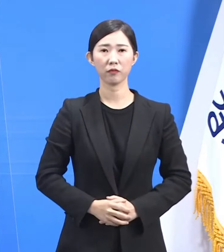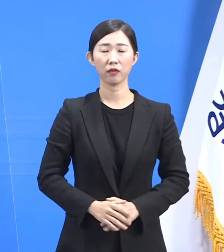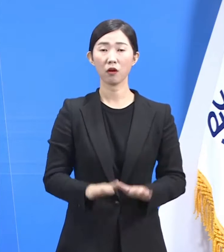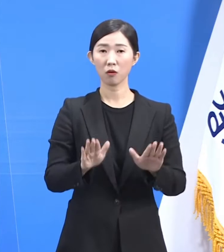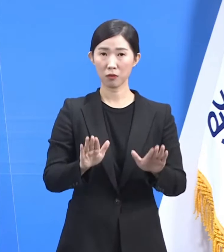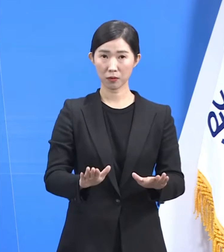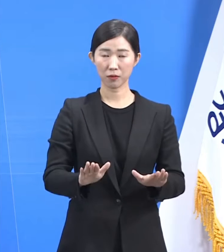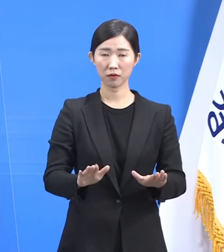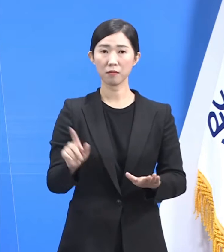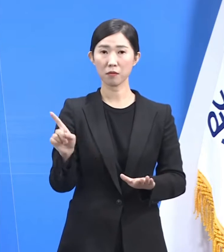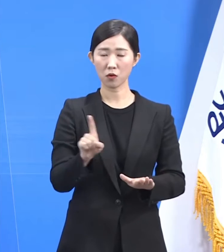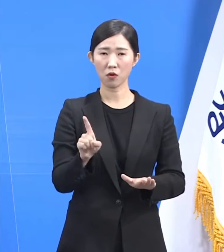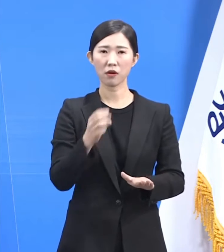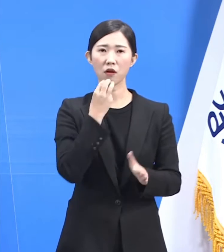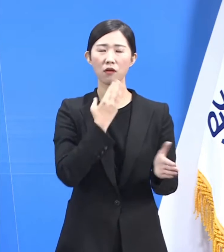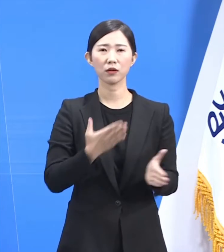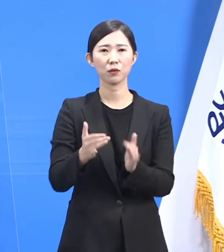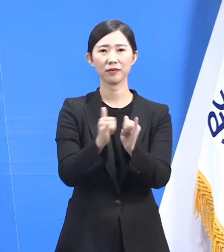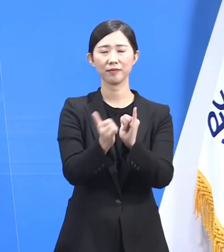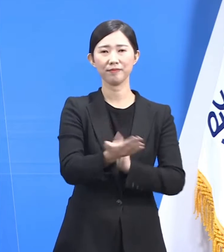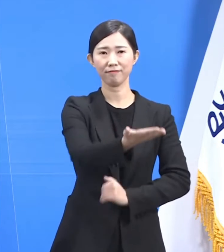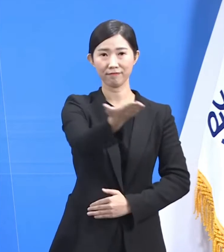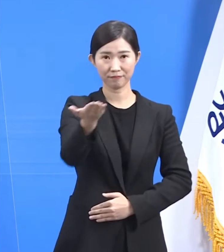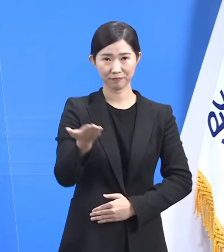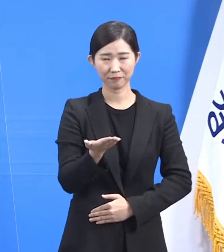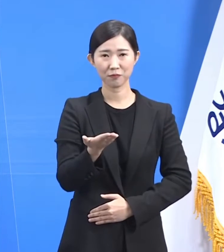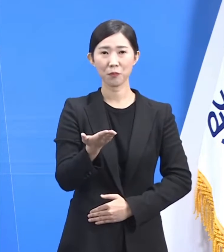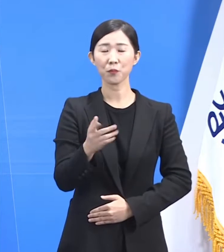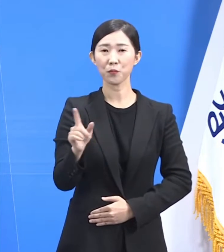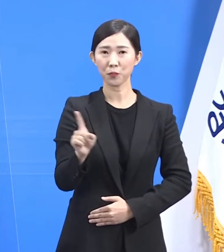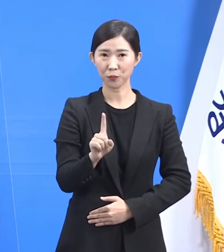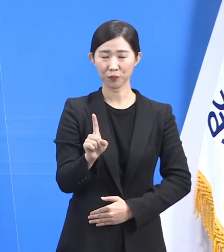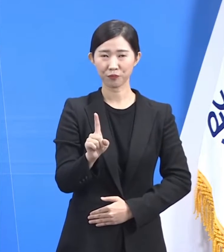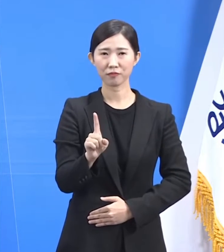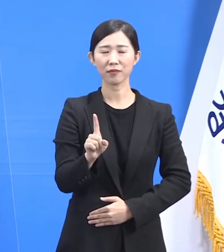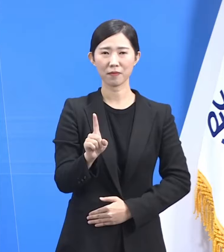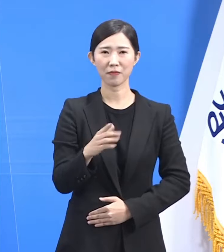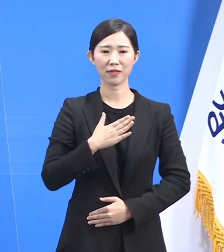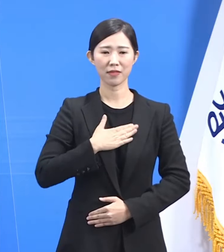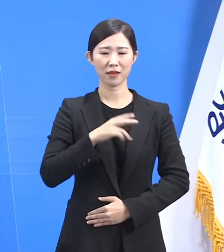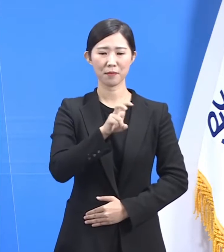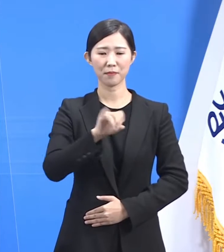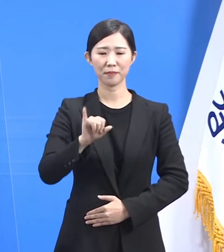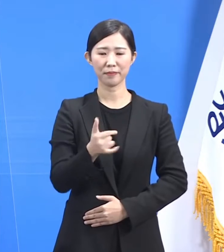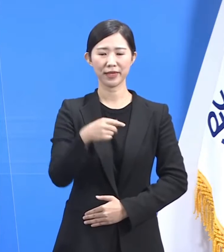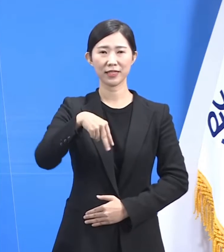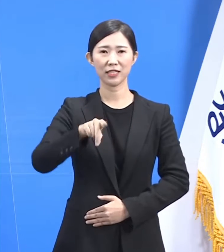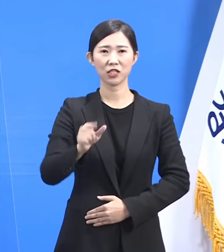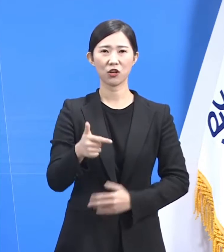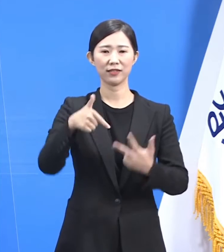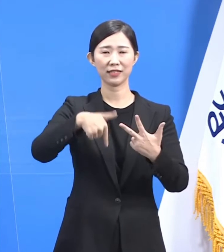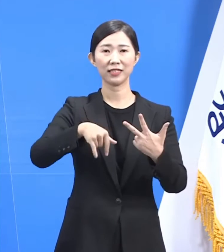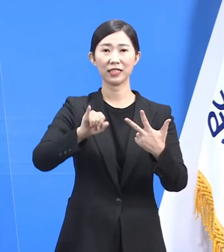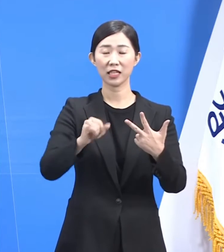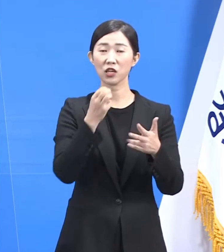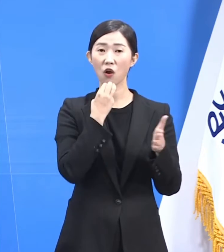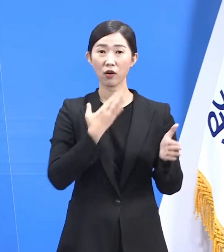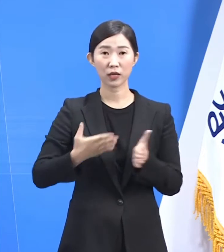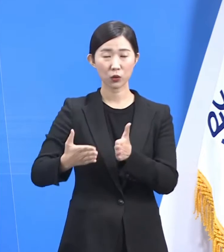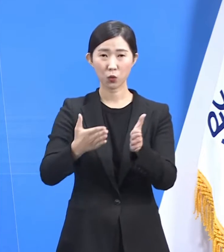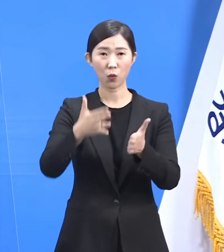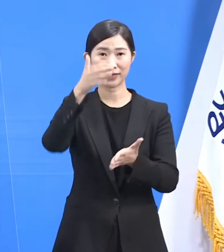오늘은 도민 여러분께서 영광스러운 민선 7기 경기도지사 임명장을 받은